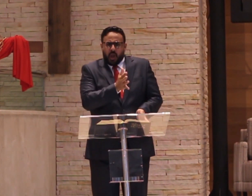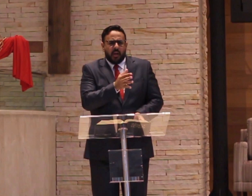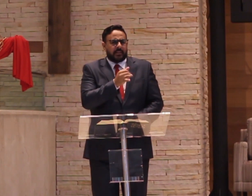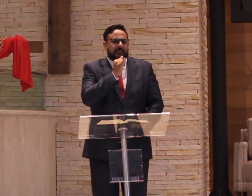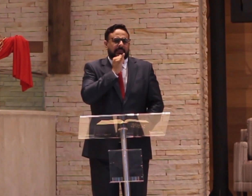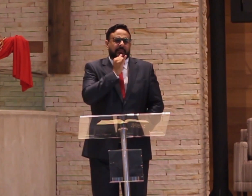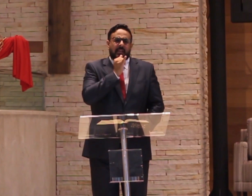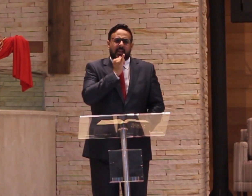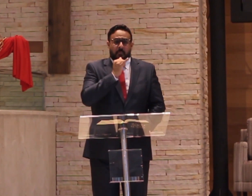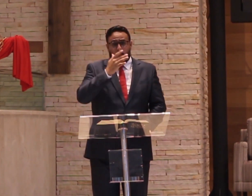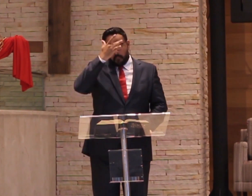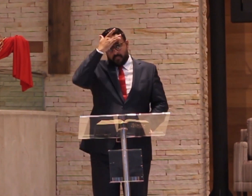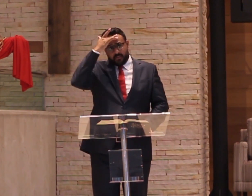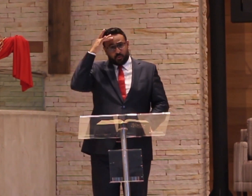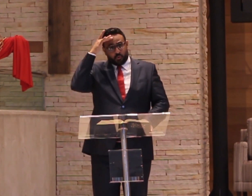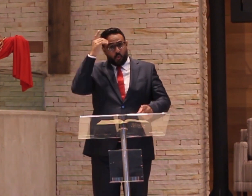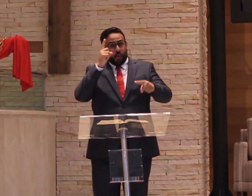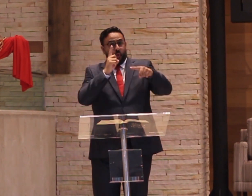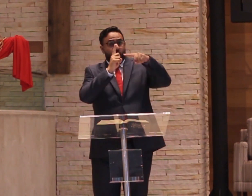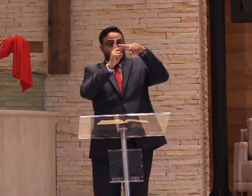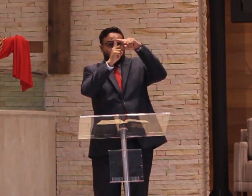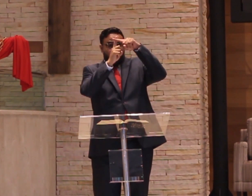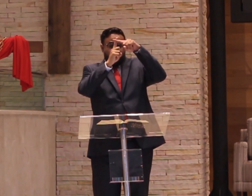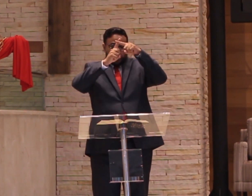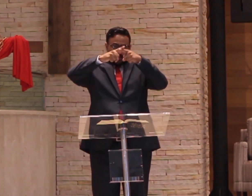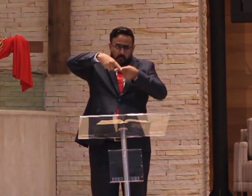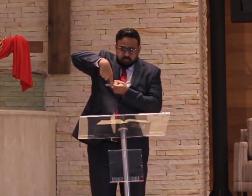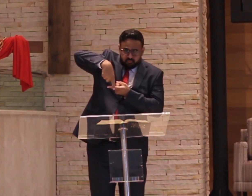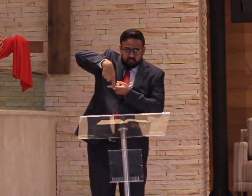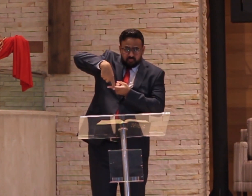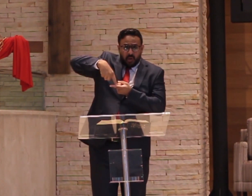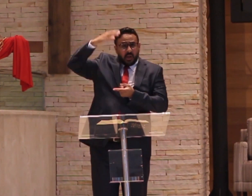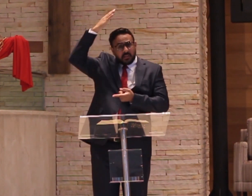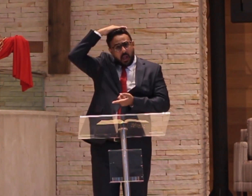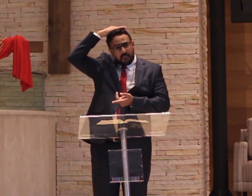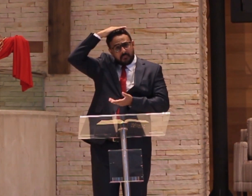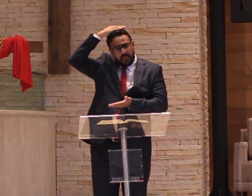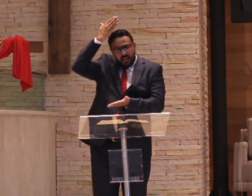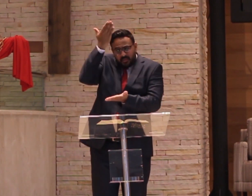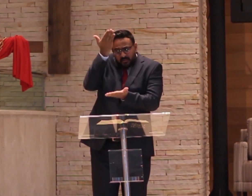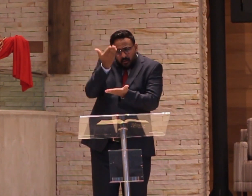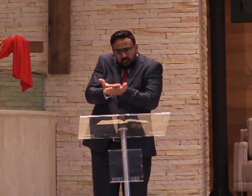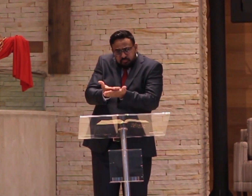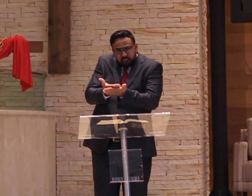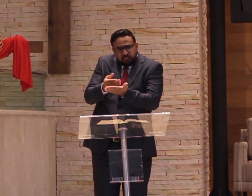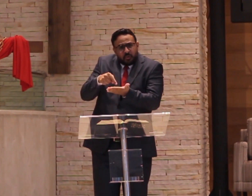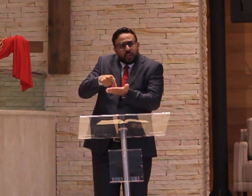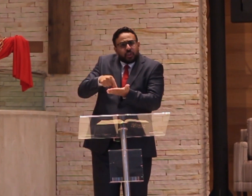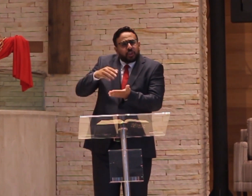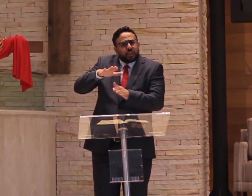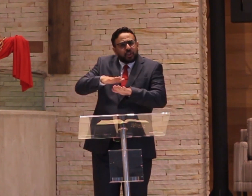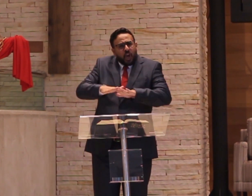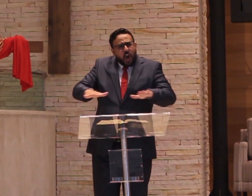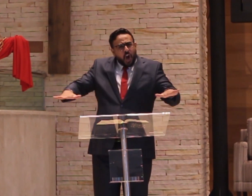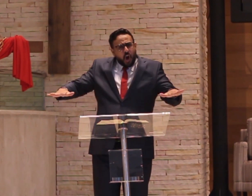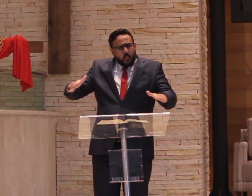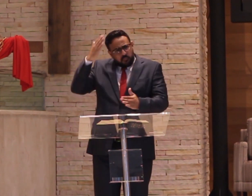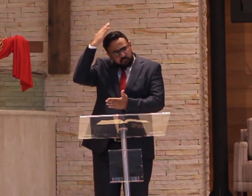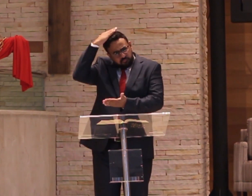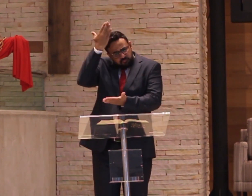que era a consequência de um criminoso para os romanos. E entre essas torturas, você vai